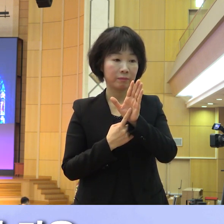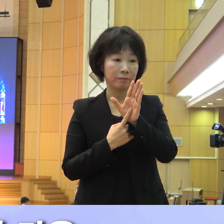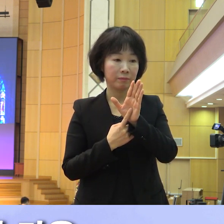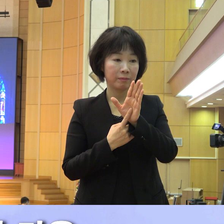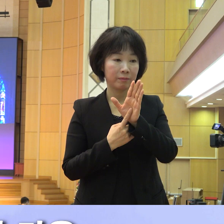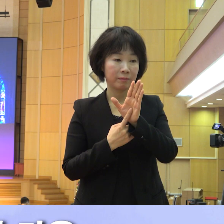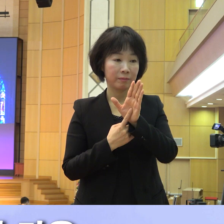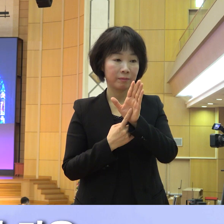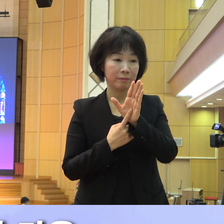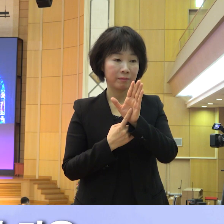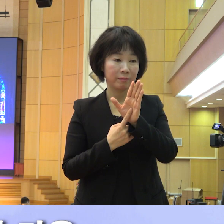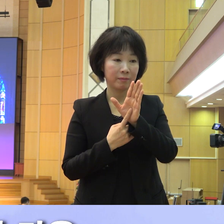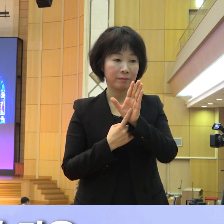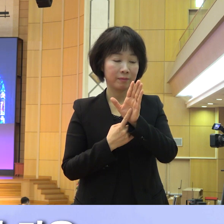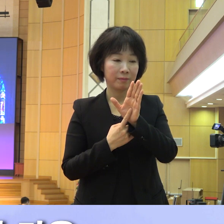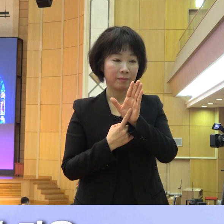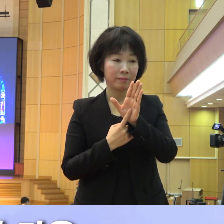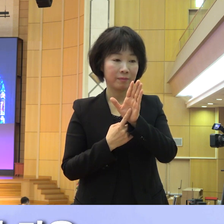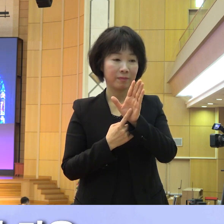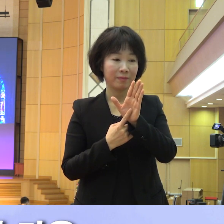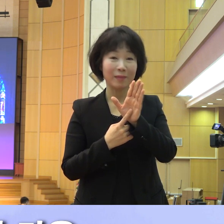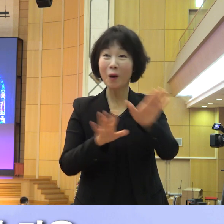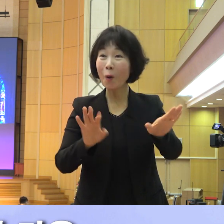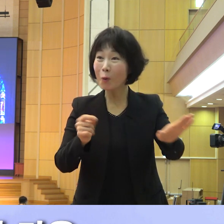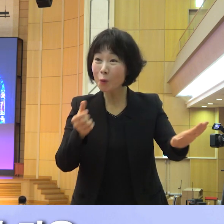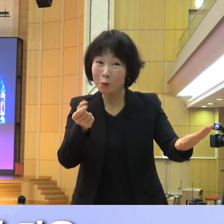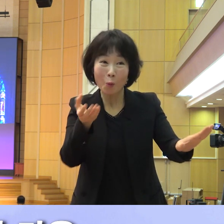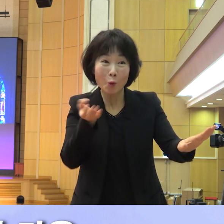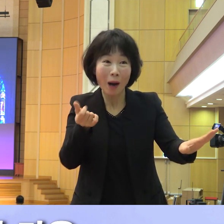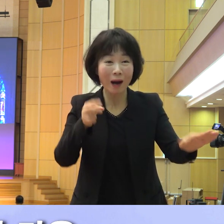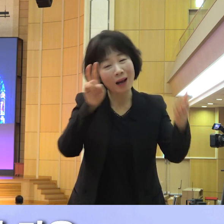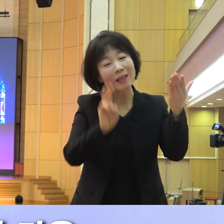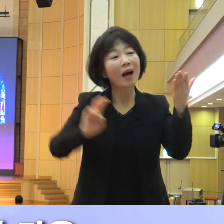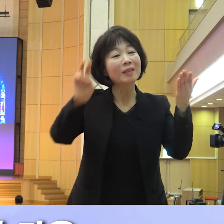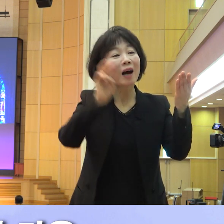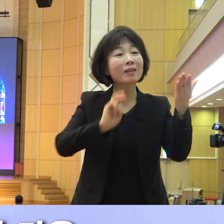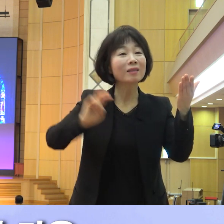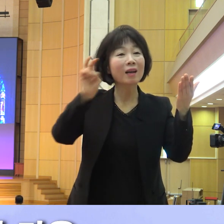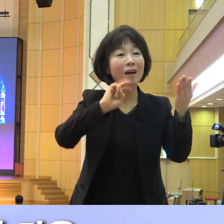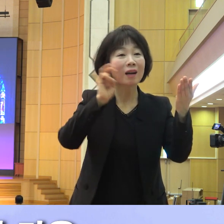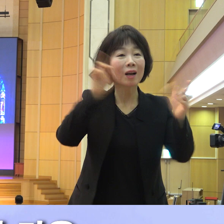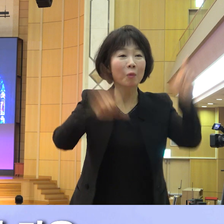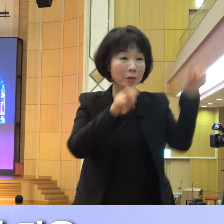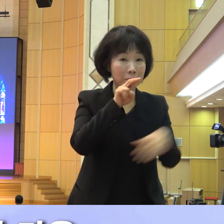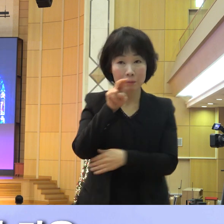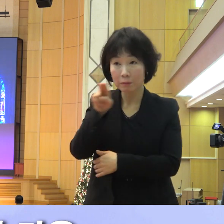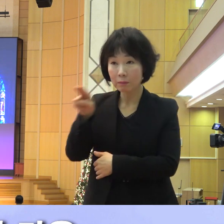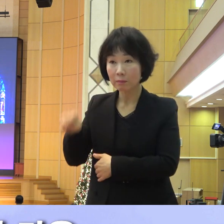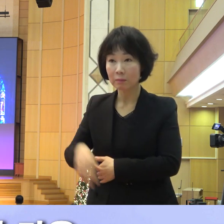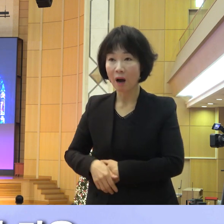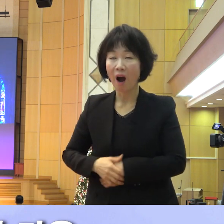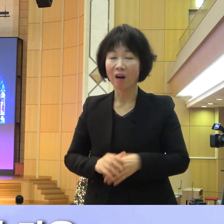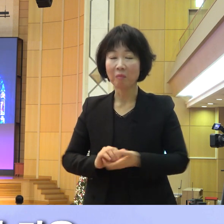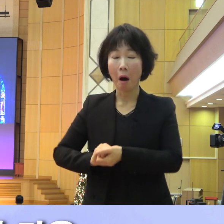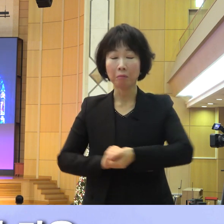찬양 부르는 거 보니까 너무 찬양이 무거워. 가볍게 좀 불러.